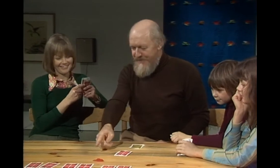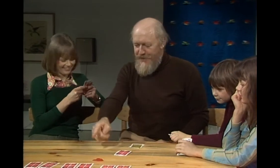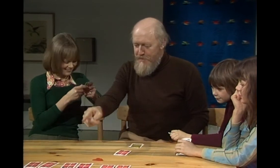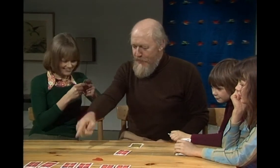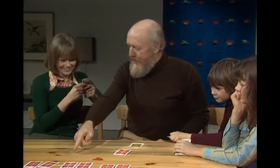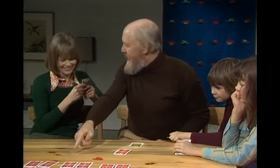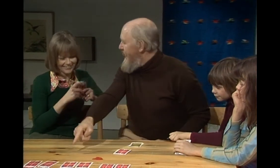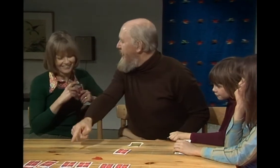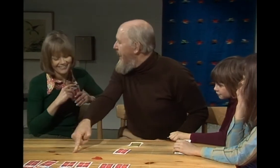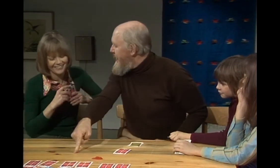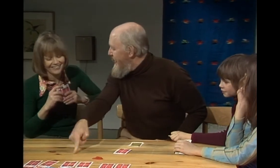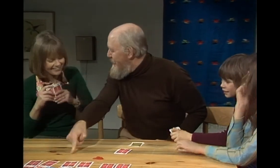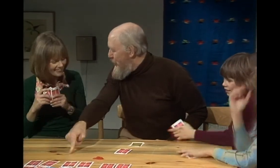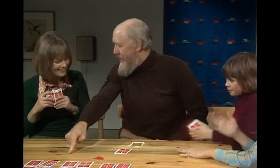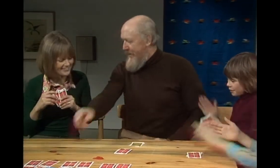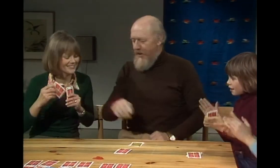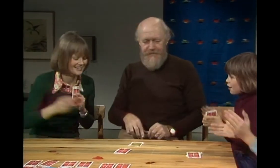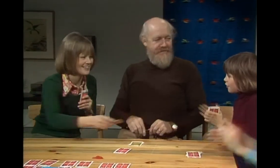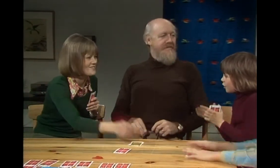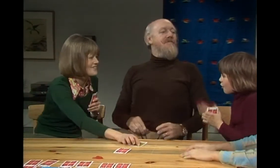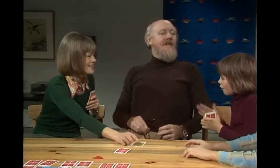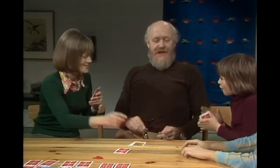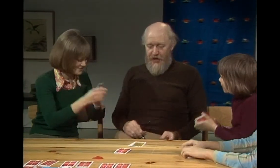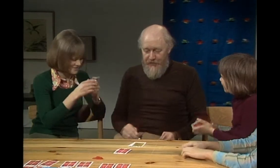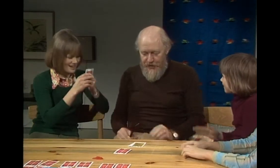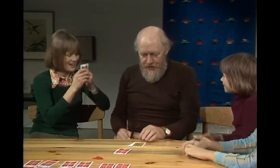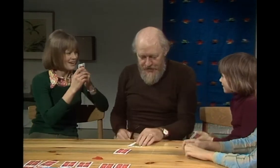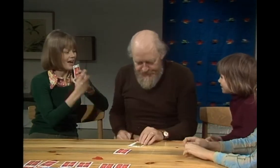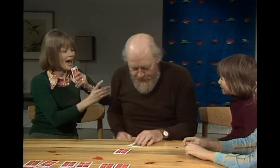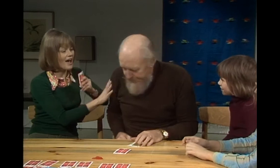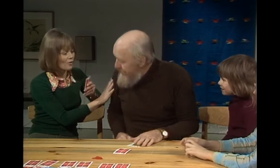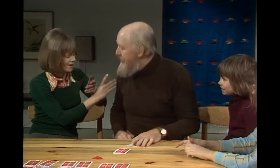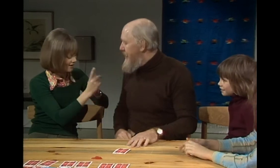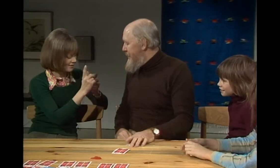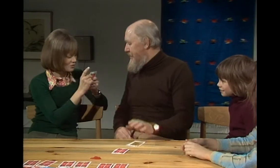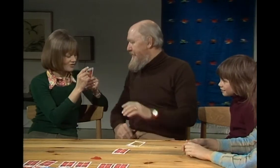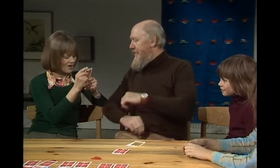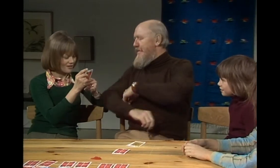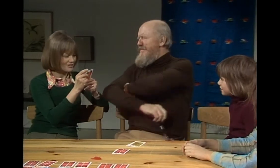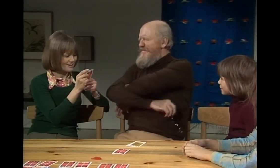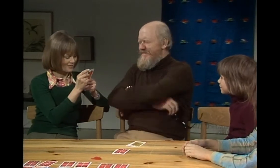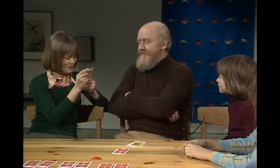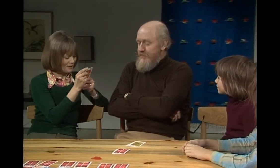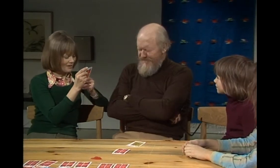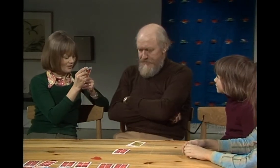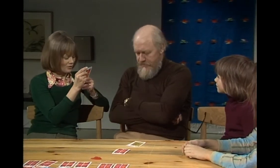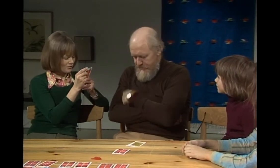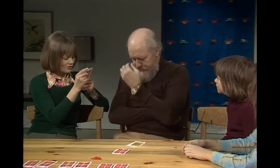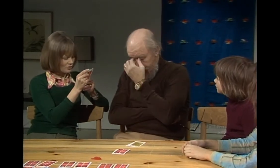då. Bordet. Ja. Det. Bordet. Ja, bra. Har jag vunnit nu, jaha? Nej, hon är det. Jag visste. Jaha. Oj, vad svårt det ser